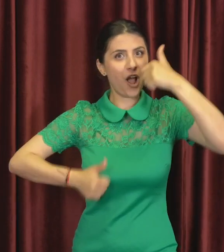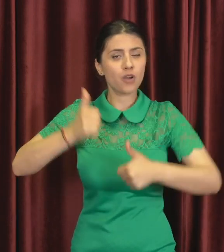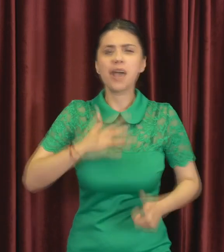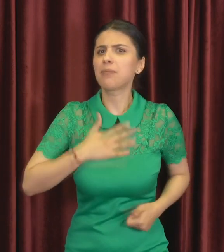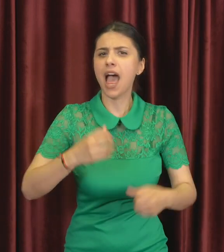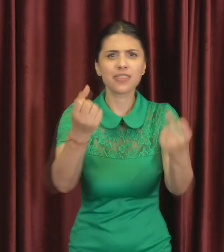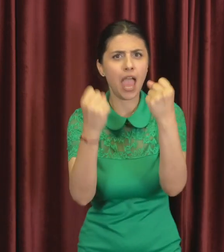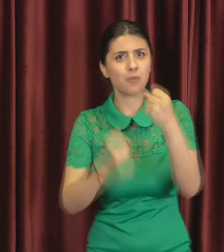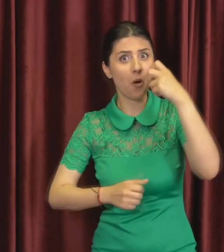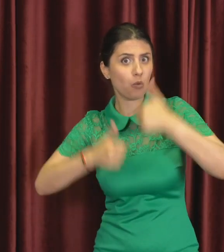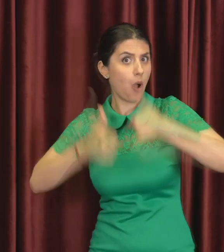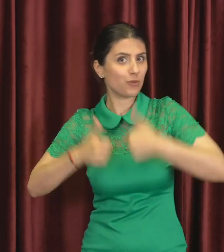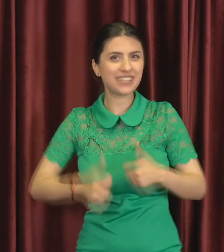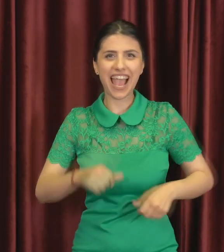tare mult concursurile!